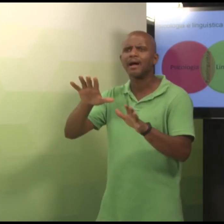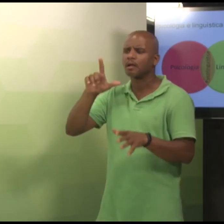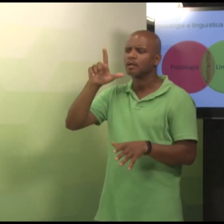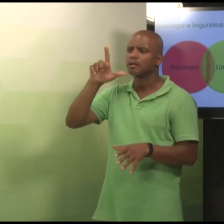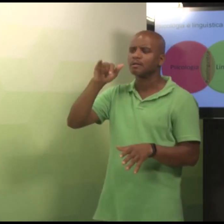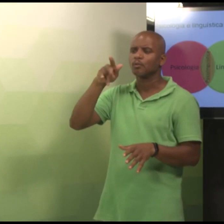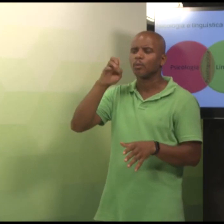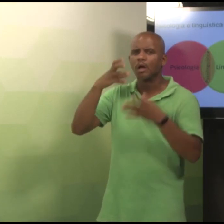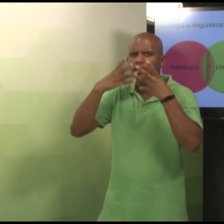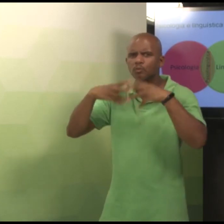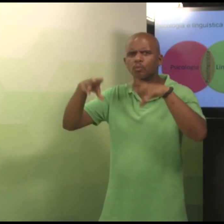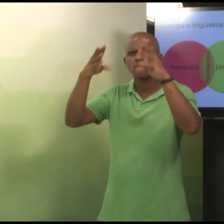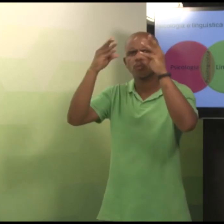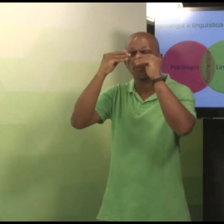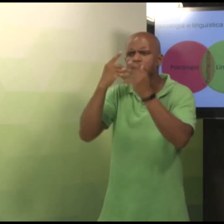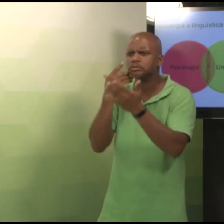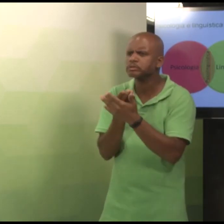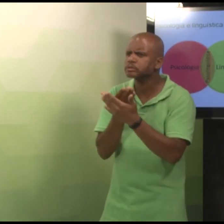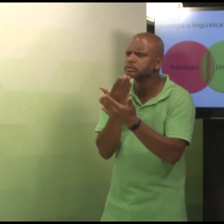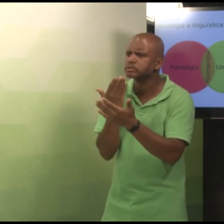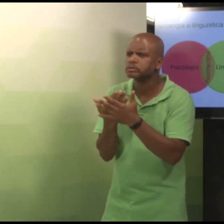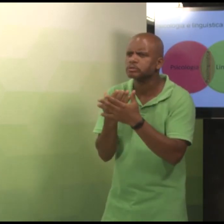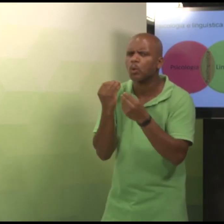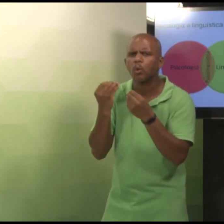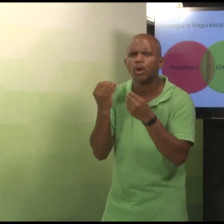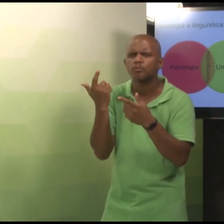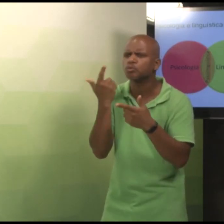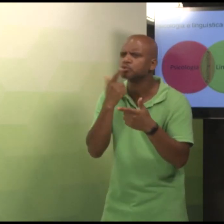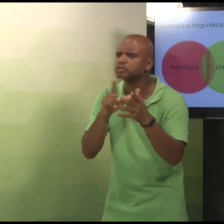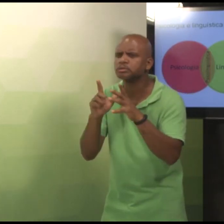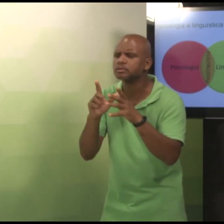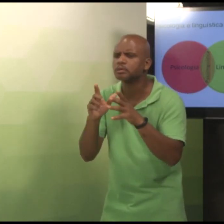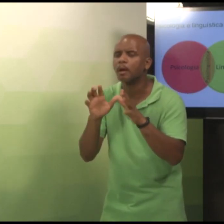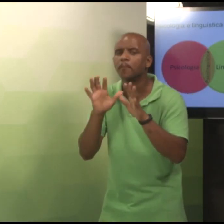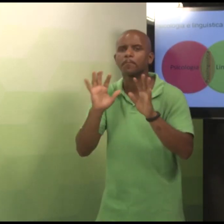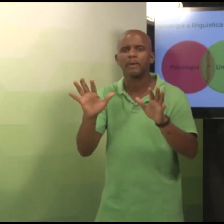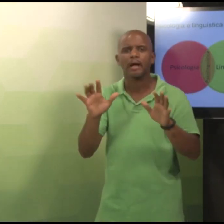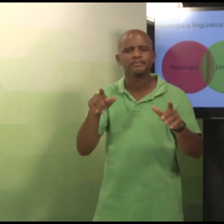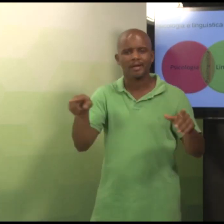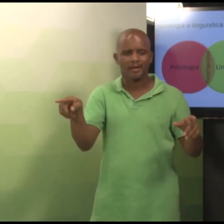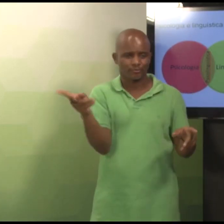linguística trabalhava com a língua, os aspectos da aquisição linguística.